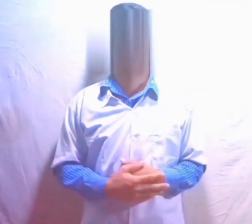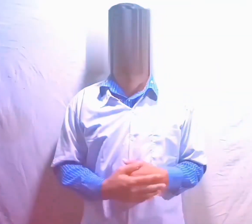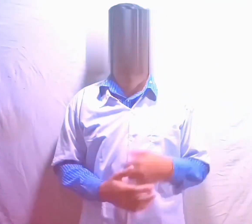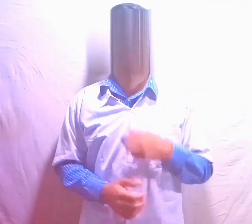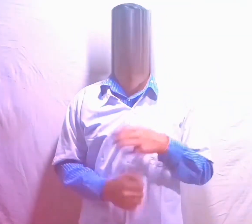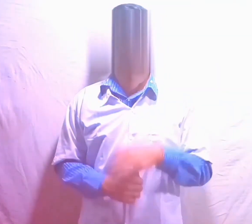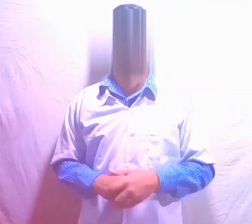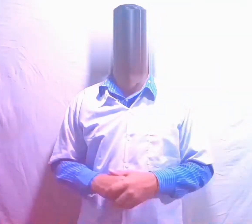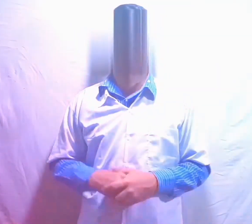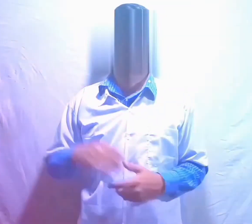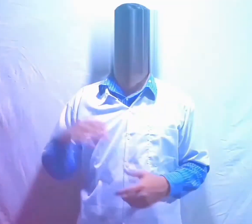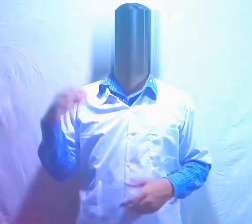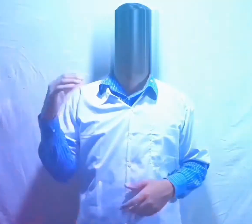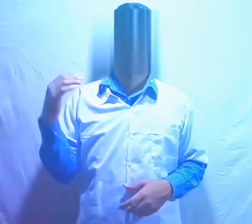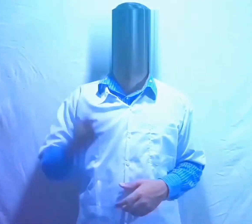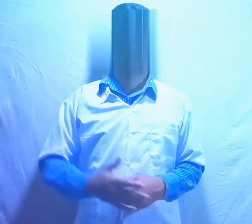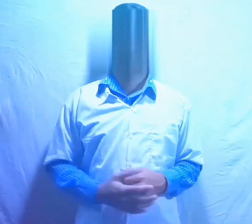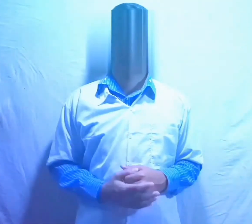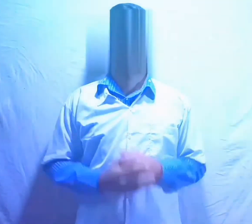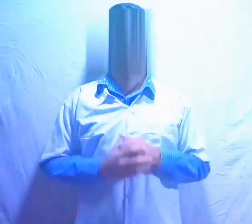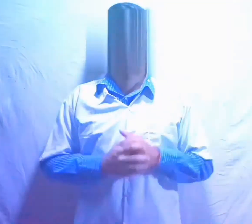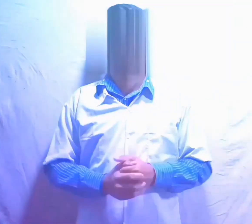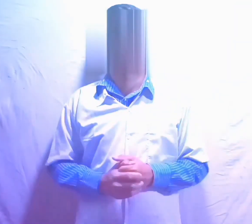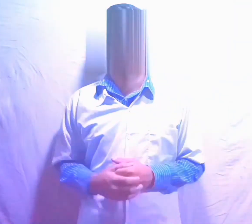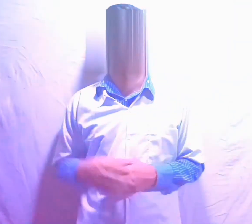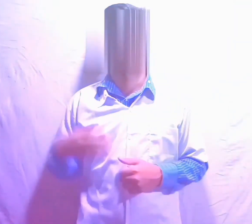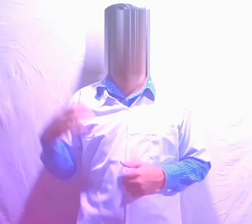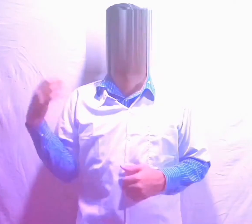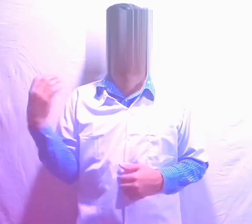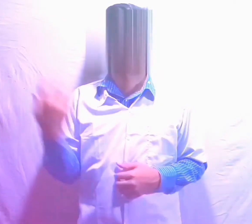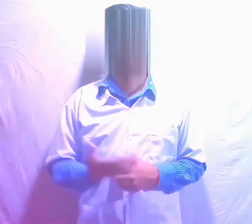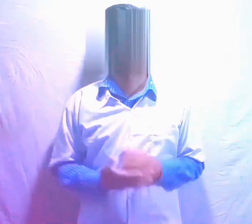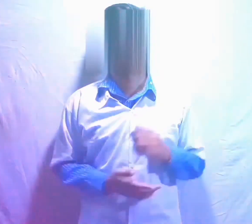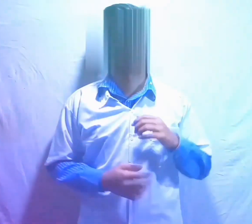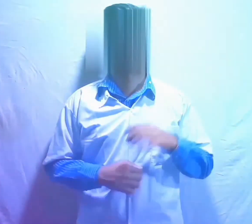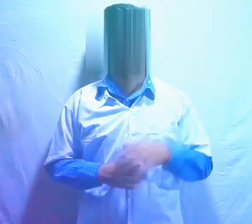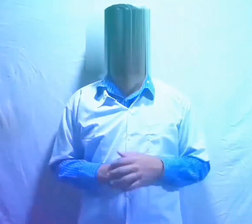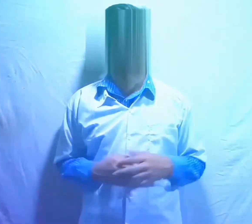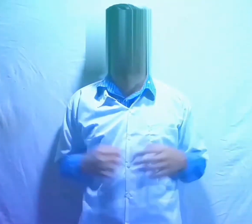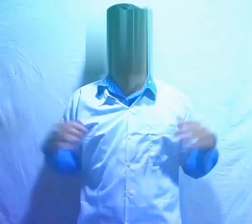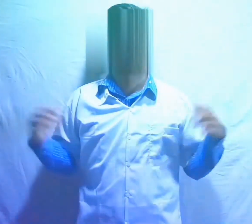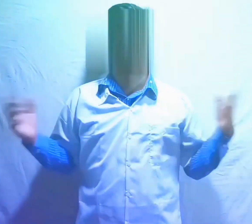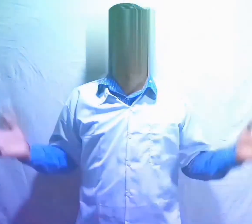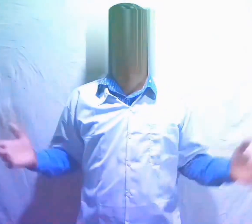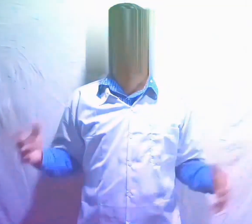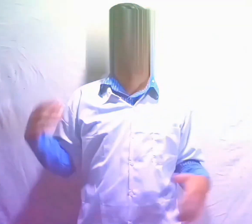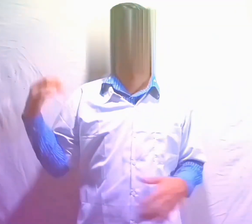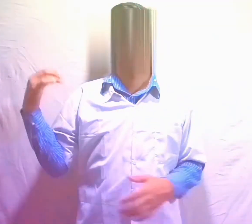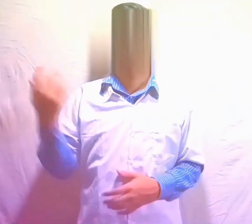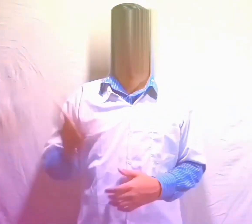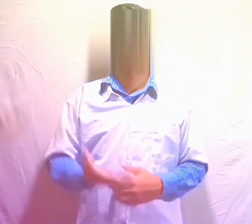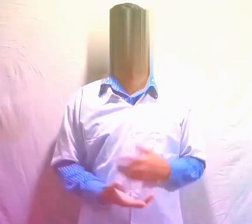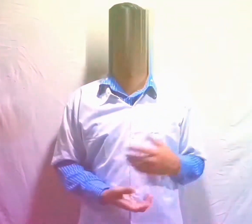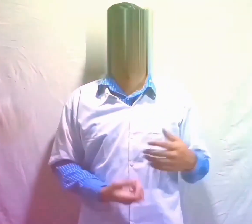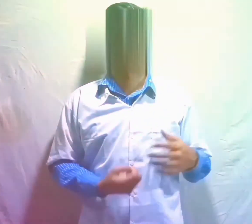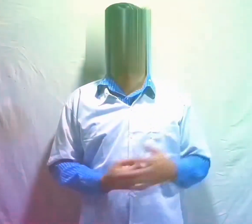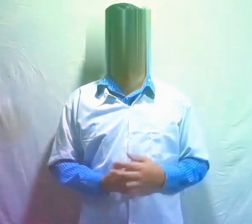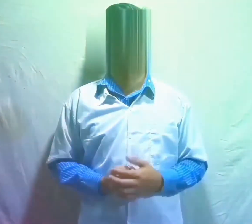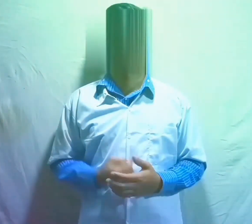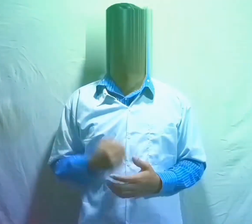যদি আপনার আমাদের চ্যানেলের টিপসগুলো উপকারী মনে হয় তাহলে আমাদের চ্যানেলটি সাবস্ক্রাইব করুন, না হলে